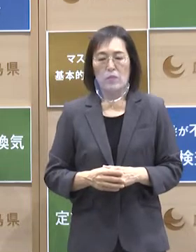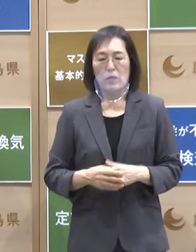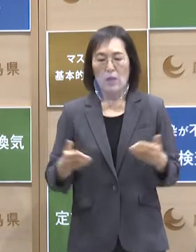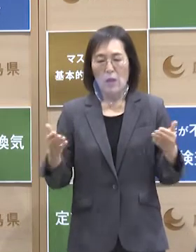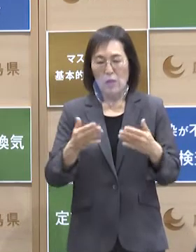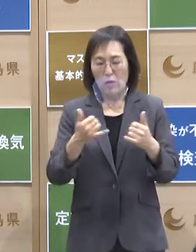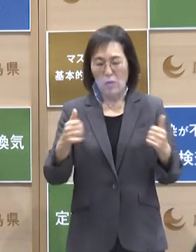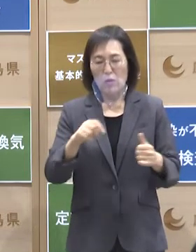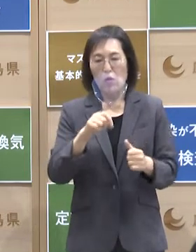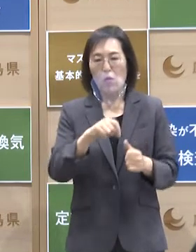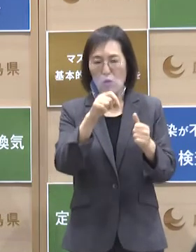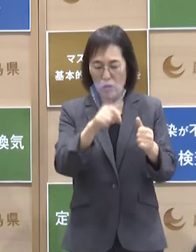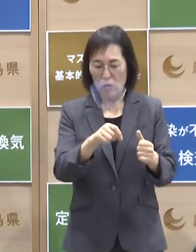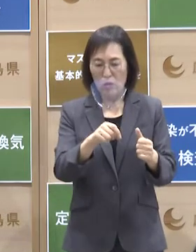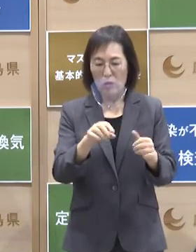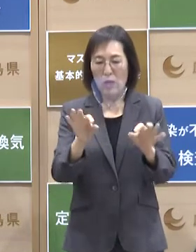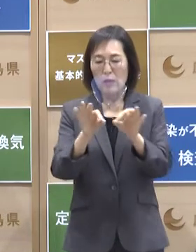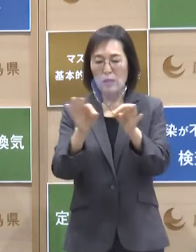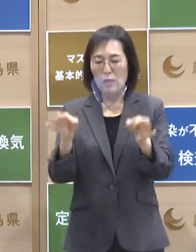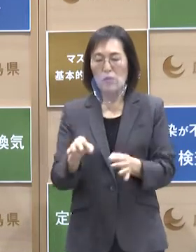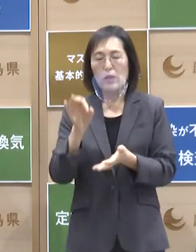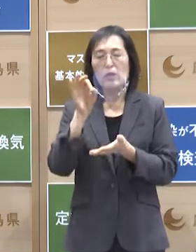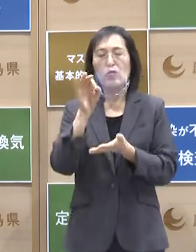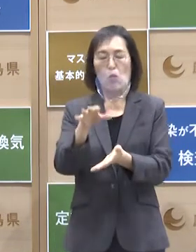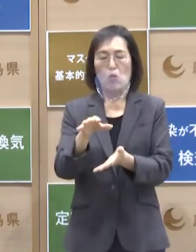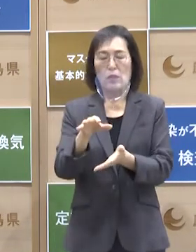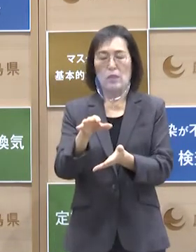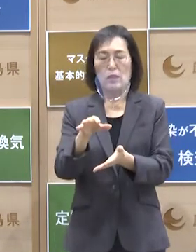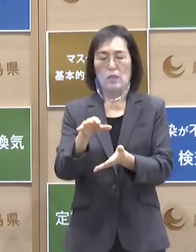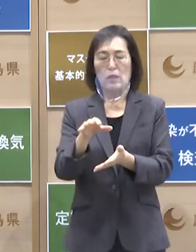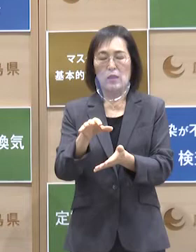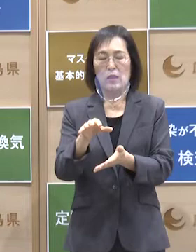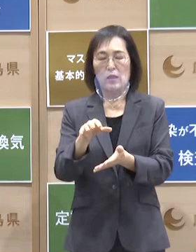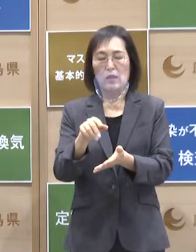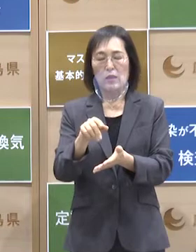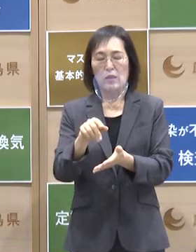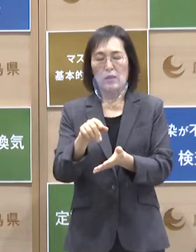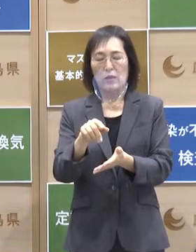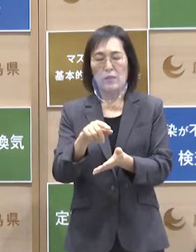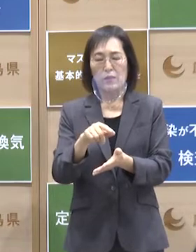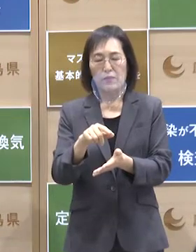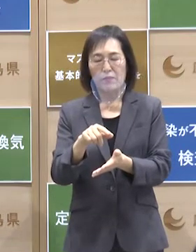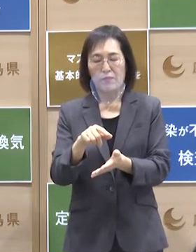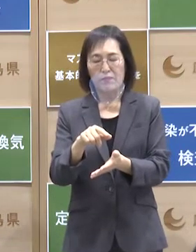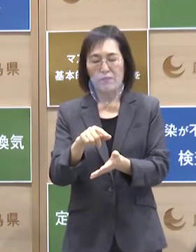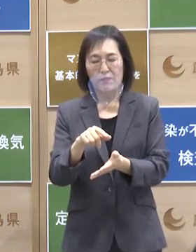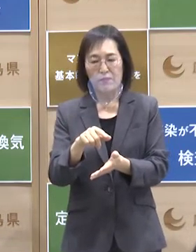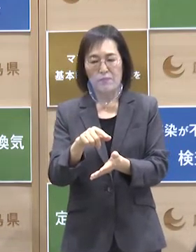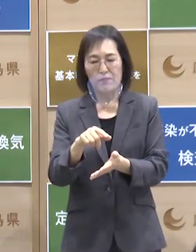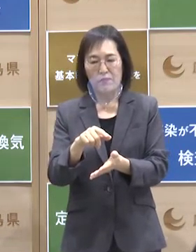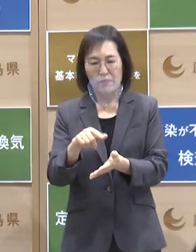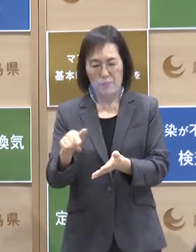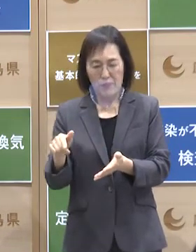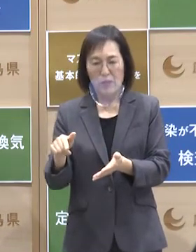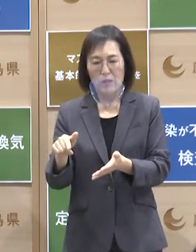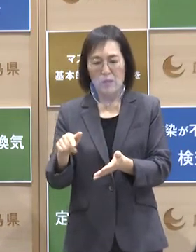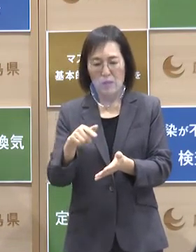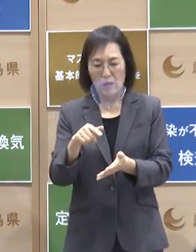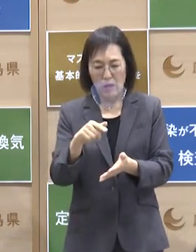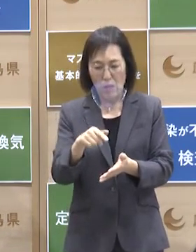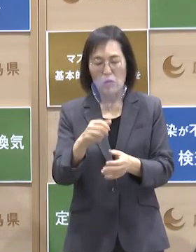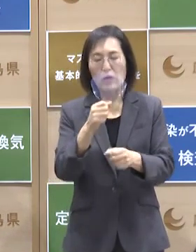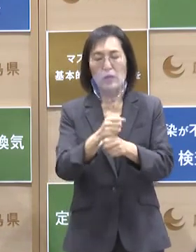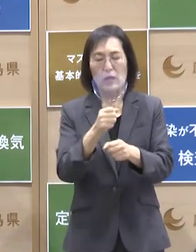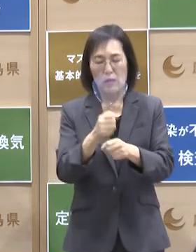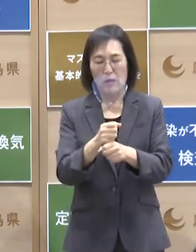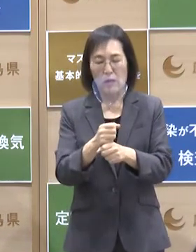用であるとか、まあ、設備投資を今準備しているところですけれども、 この、まあ、もちろんその生産の拡